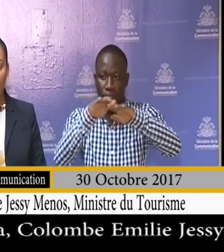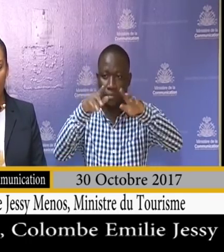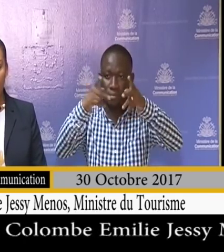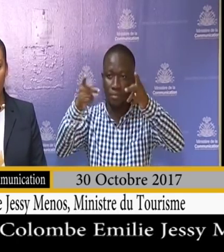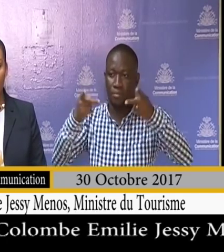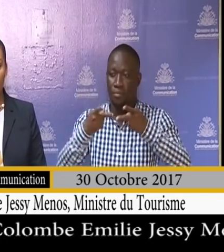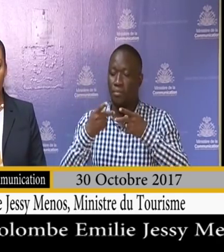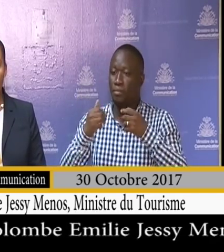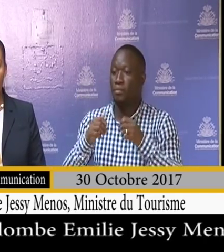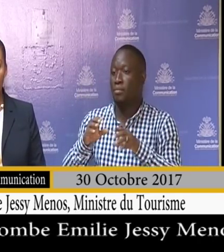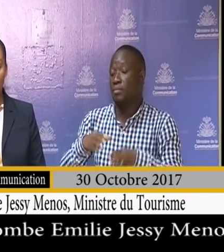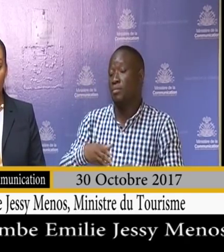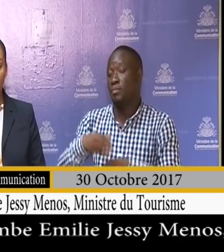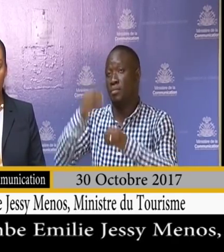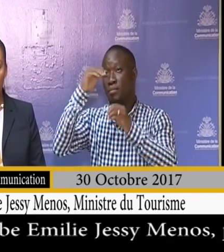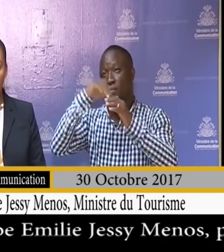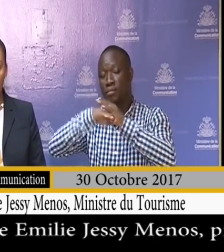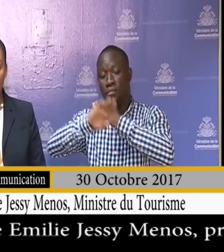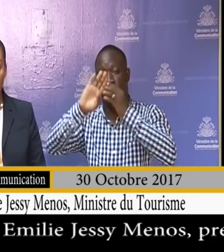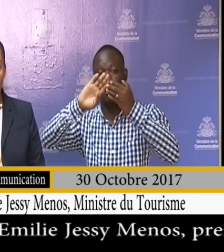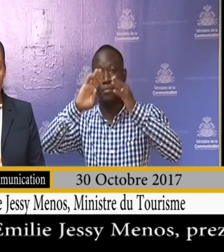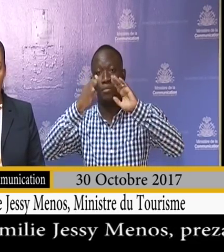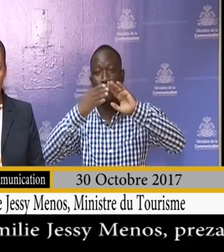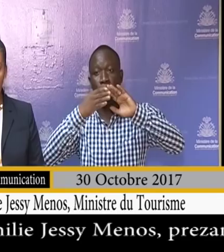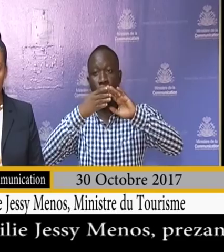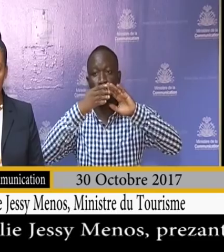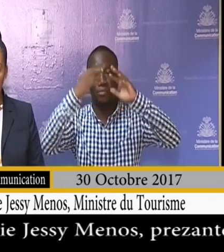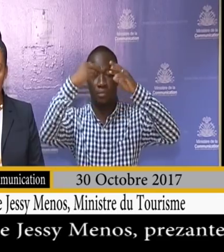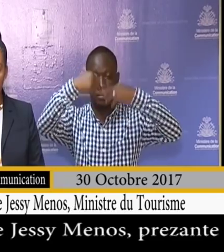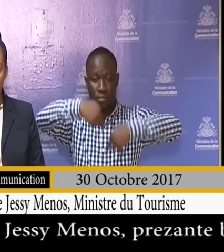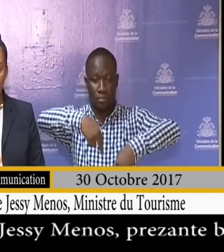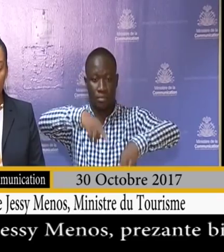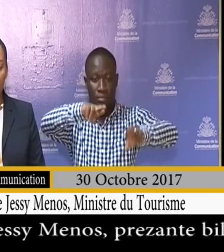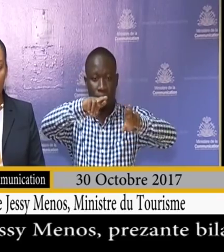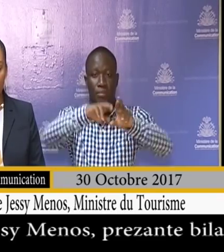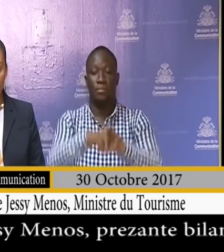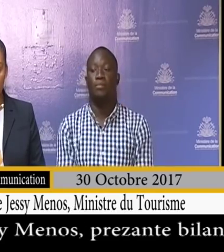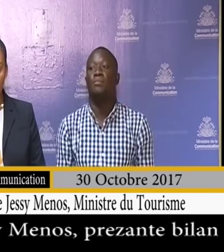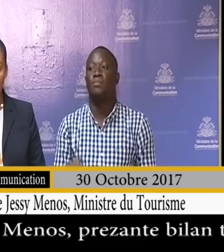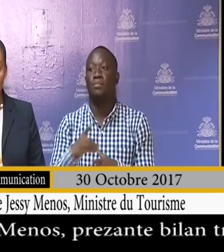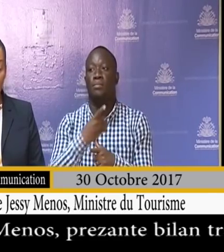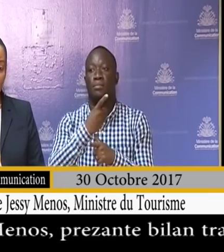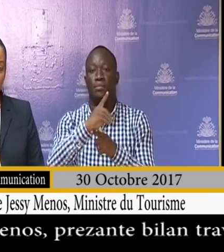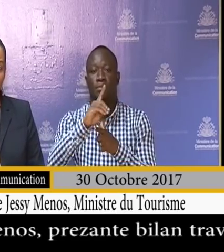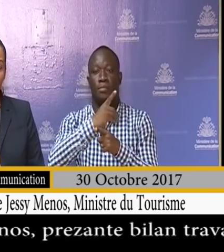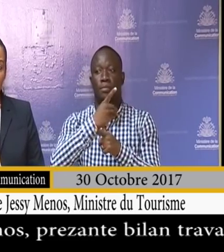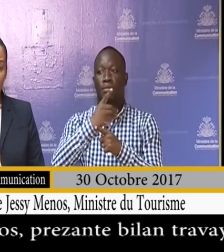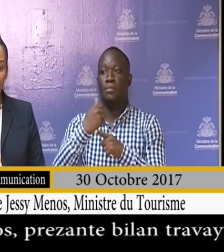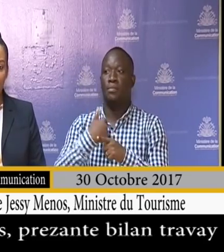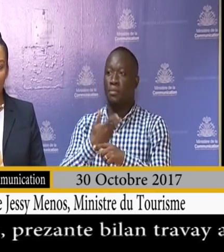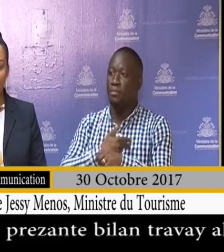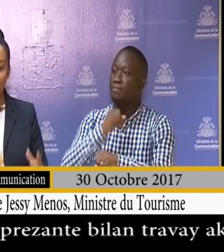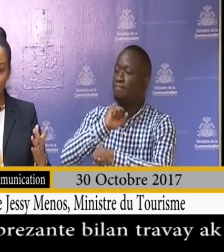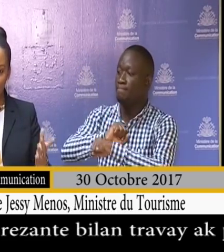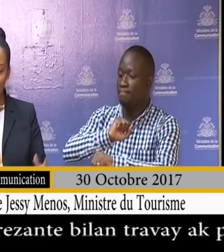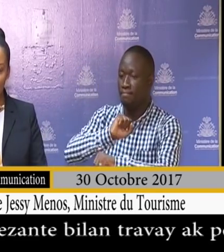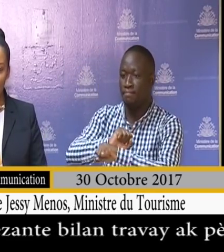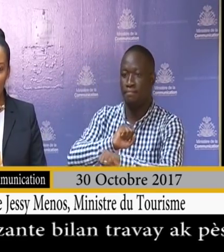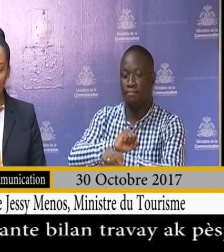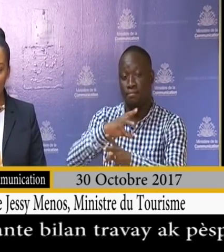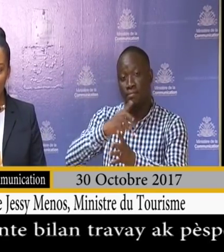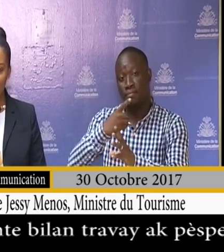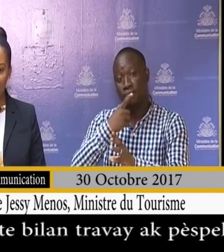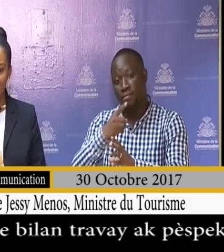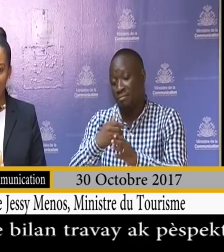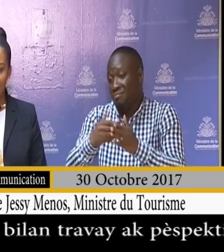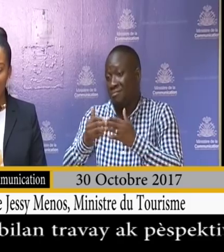ça que nous sommes capables d'offrir au niveau des zones rurales et tout ça. Donc, là, notre travail, et j'aime zoulant